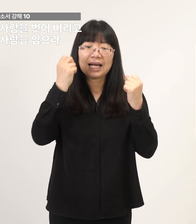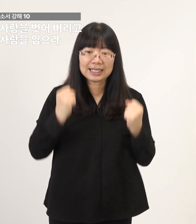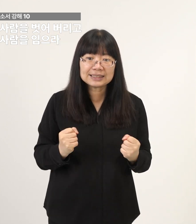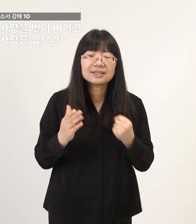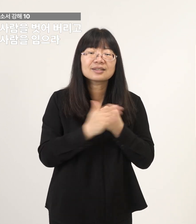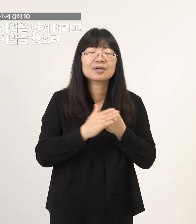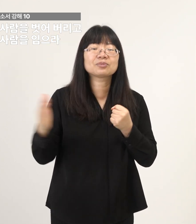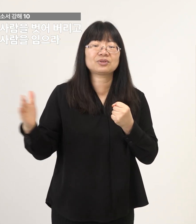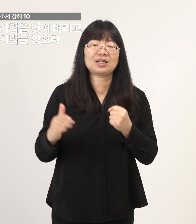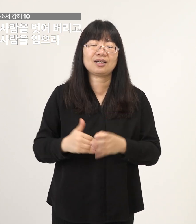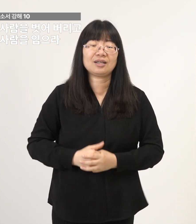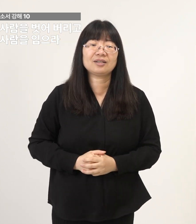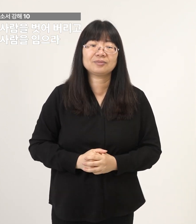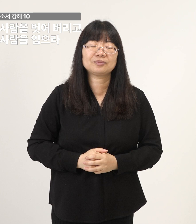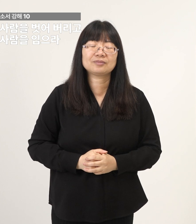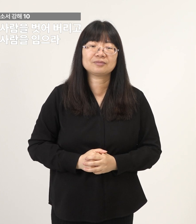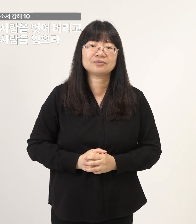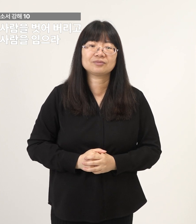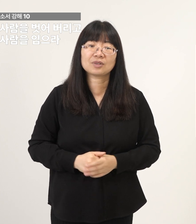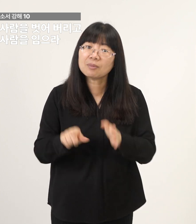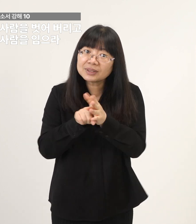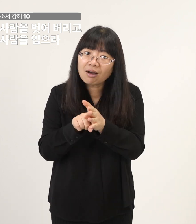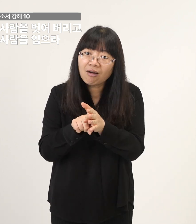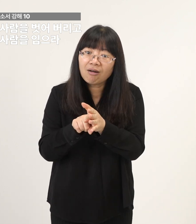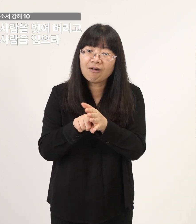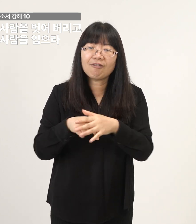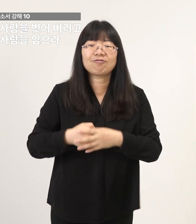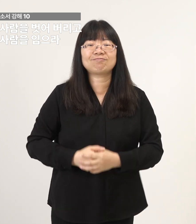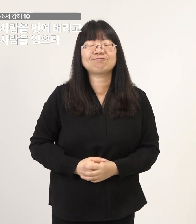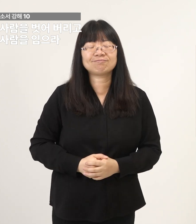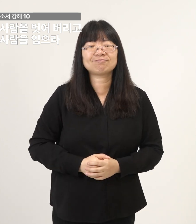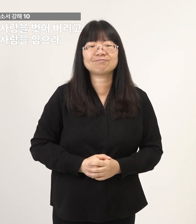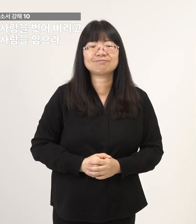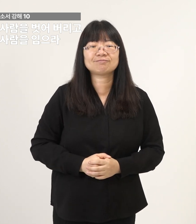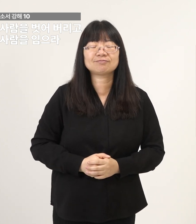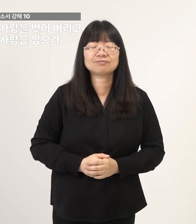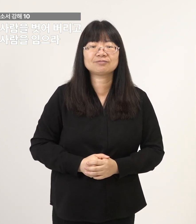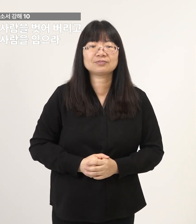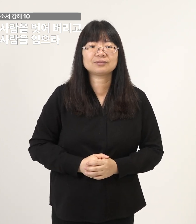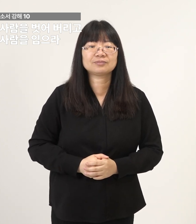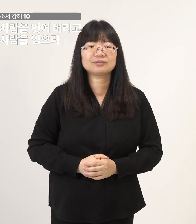그래요. 살아있기 때문에. 믿습니까?